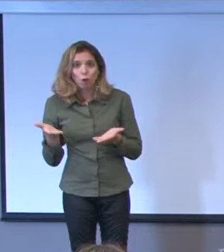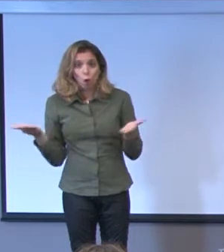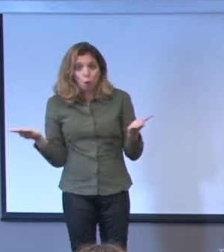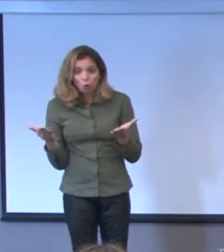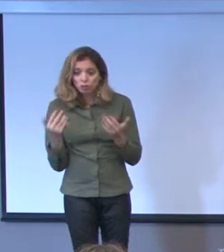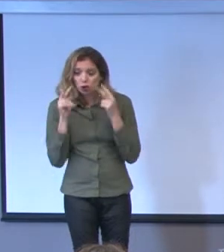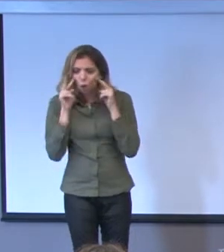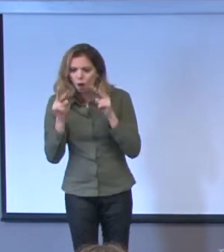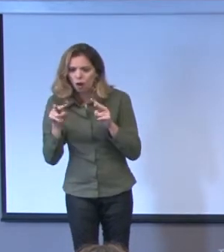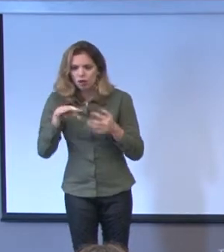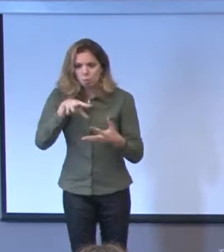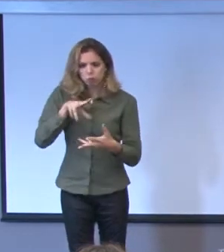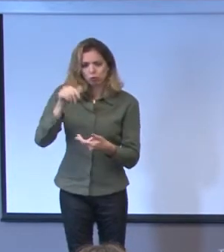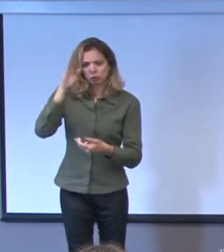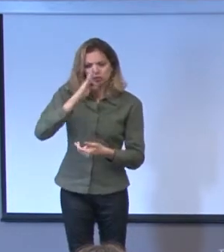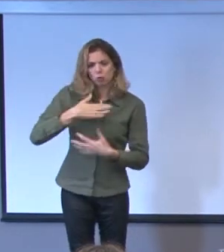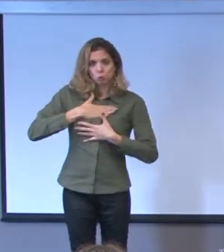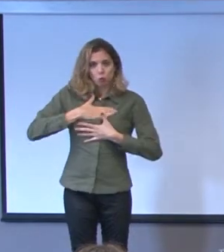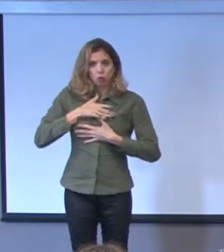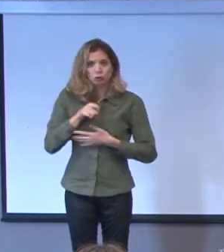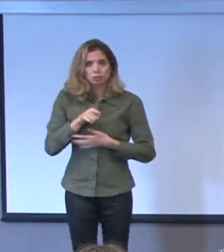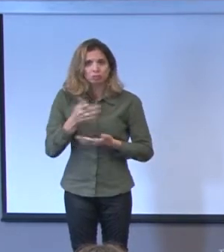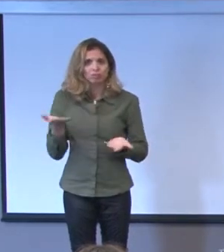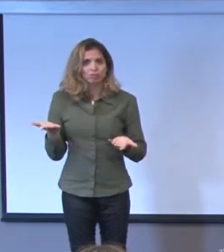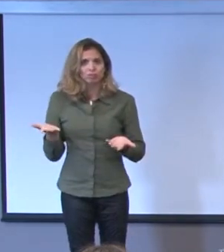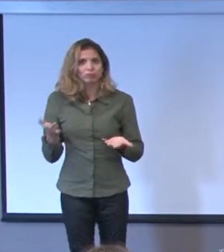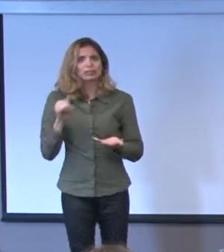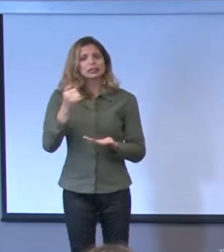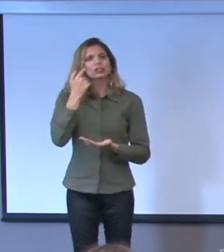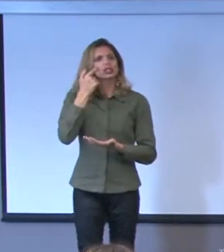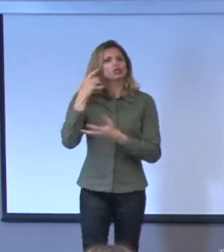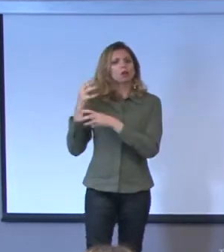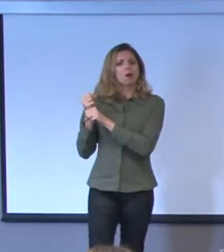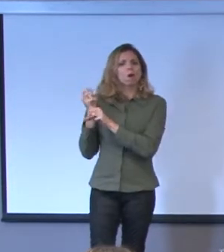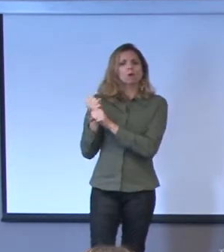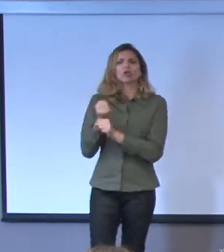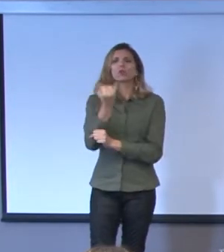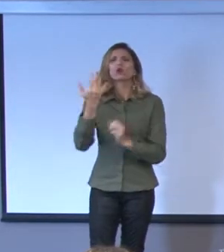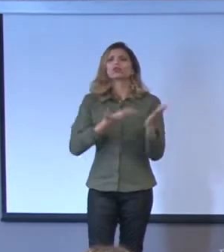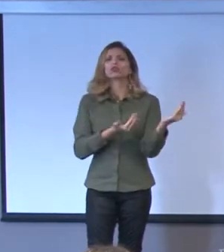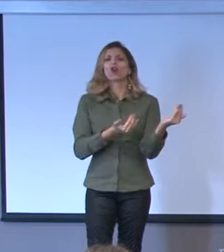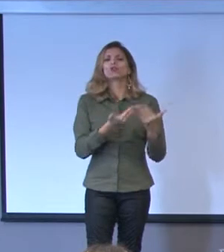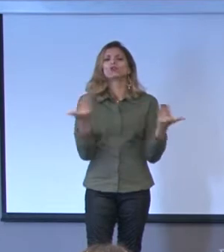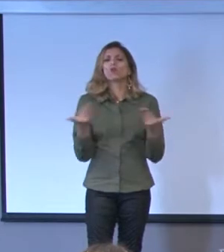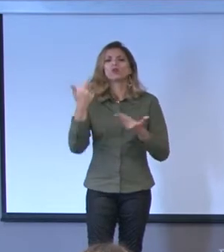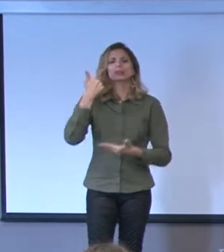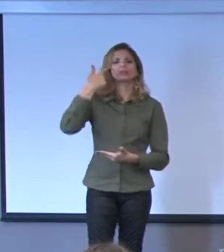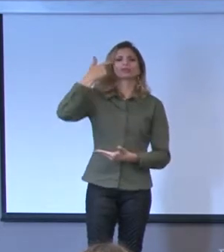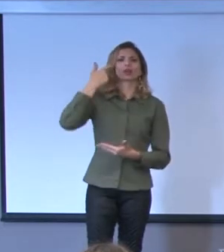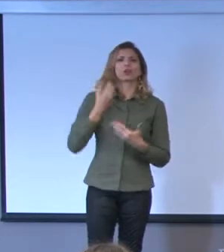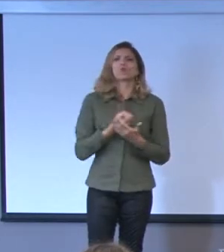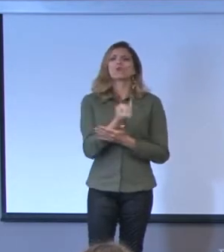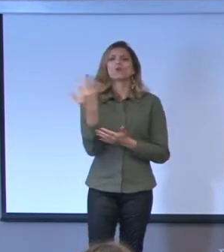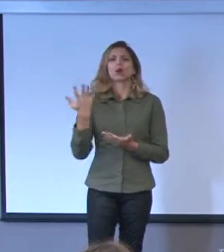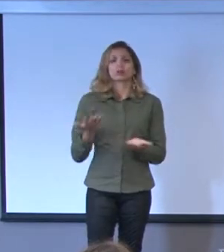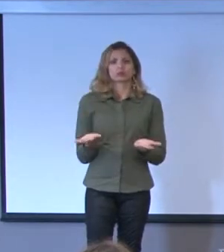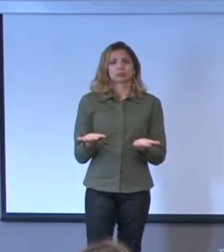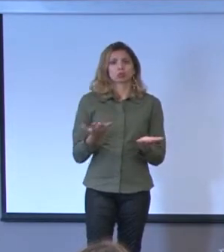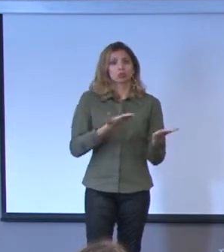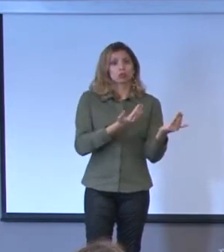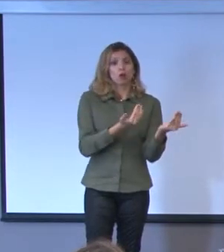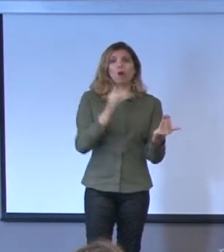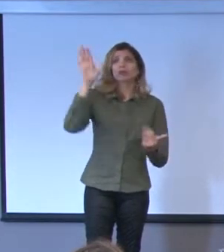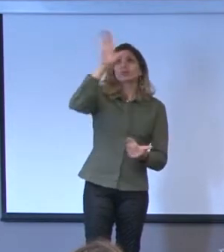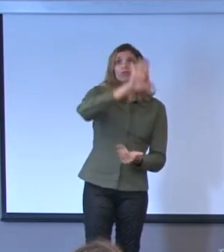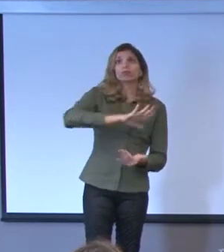Né? Se a gente pegar, né, infelizmente, os dados de jovens que têm cometido suicídio hoje no Brasil e em algumas partes do